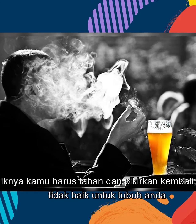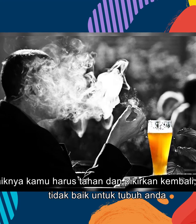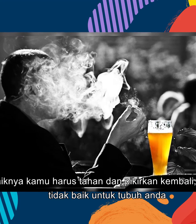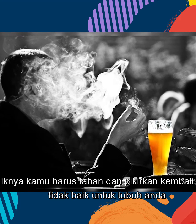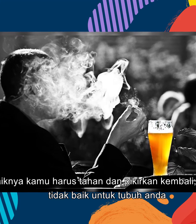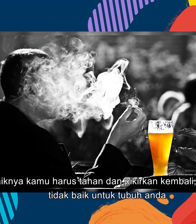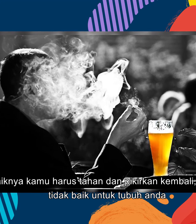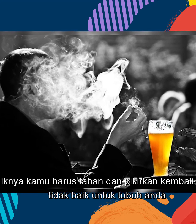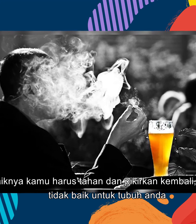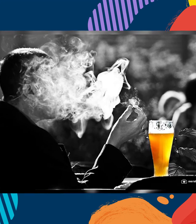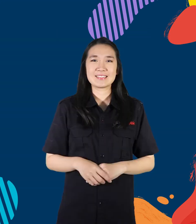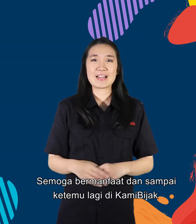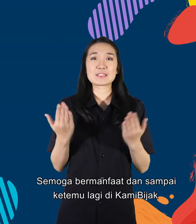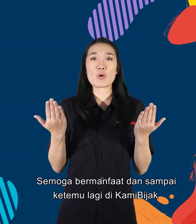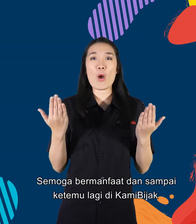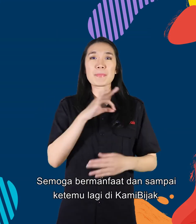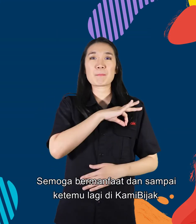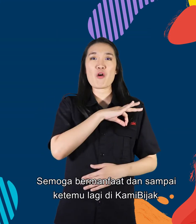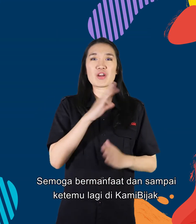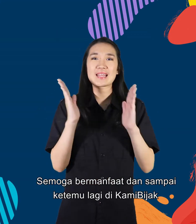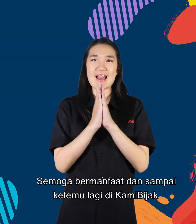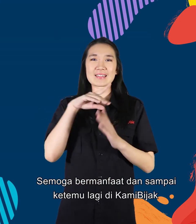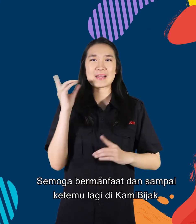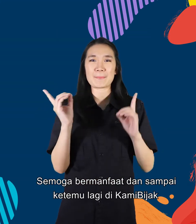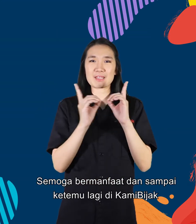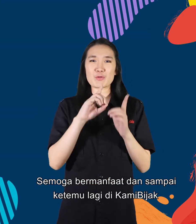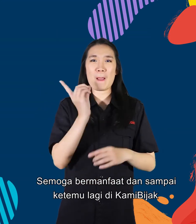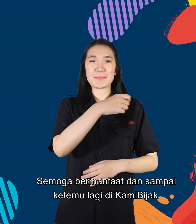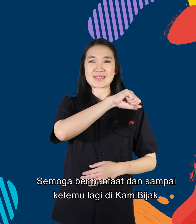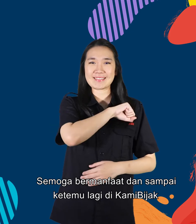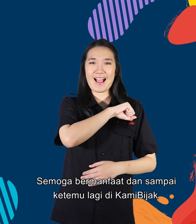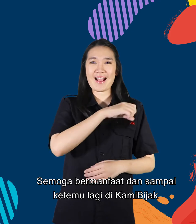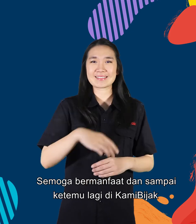Semoga bermanfaat dan sampai ketemu lagi di Kami Bijak.